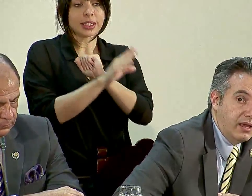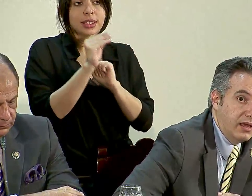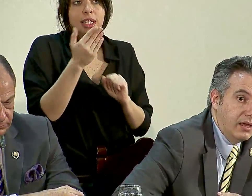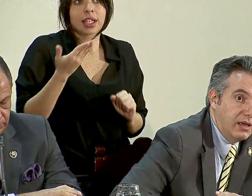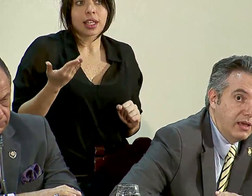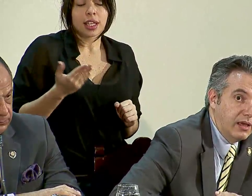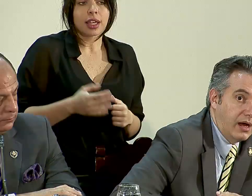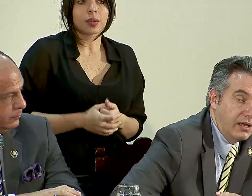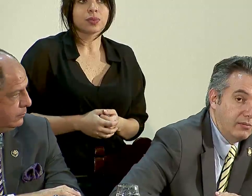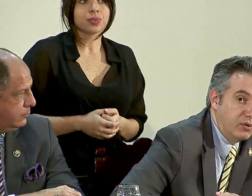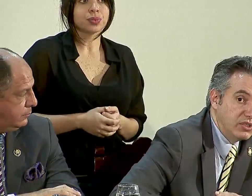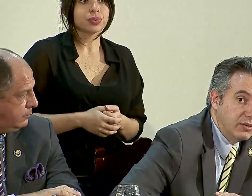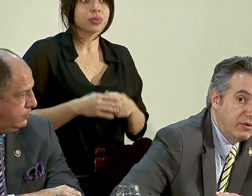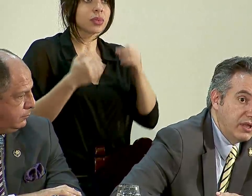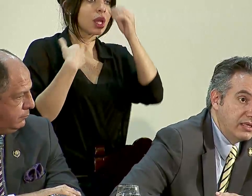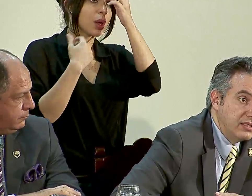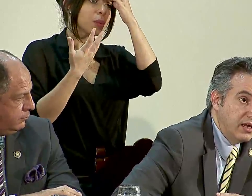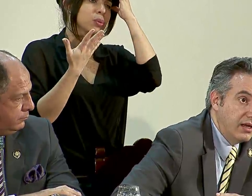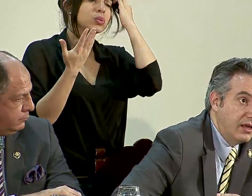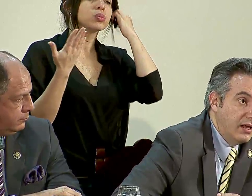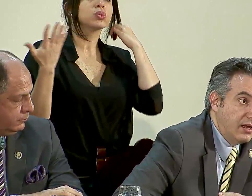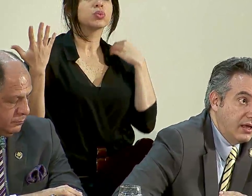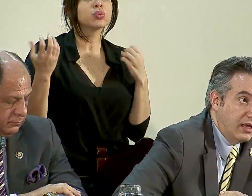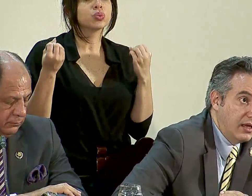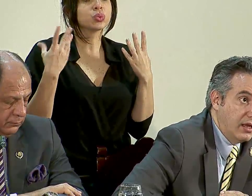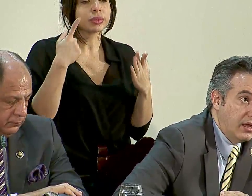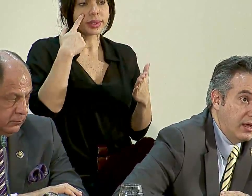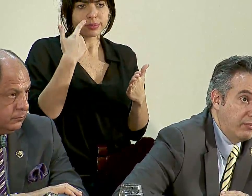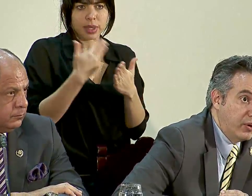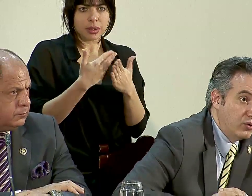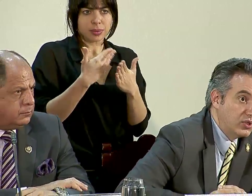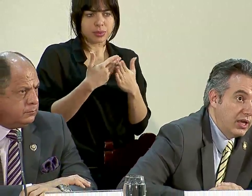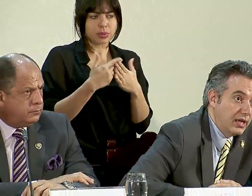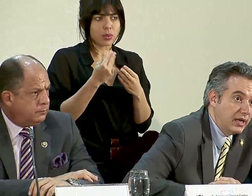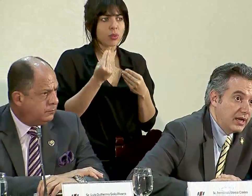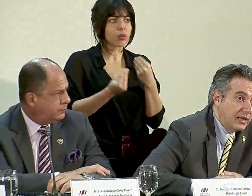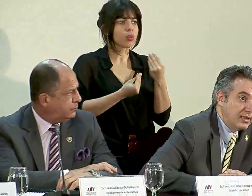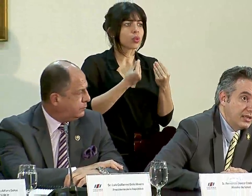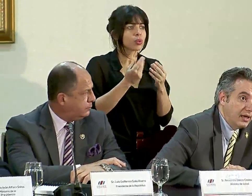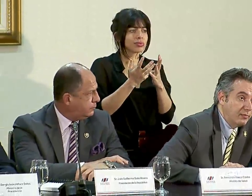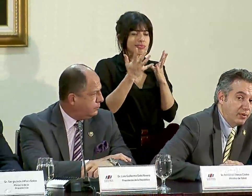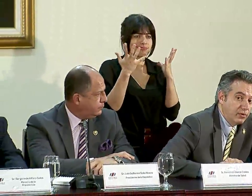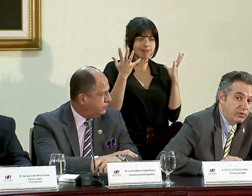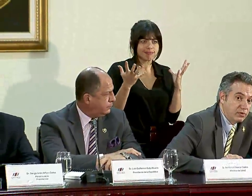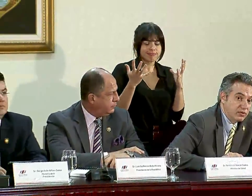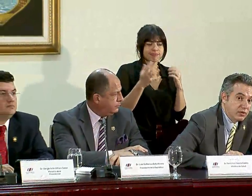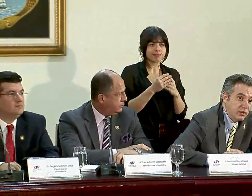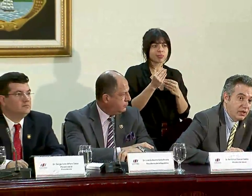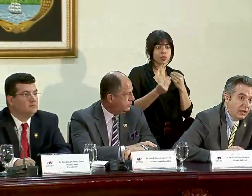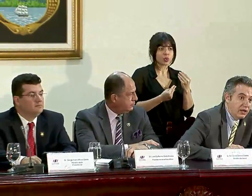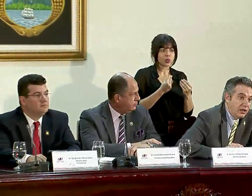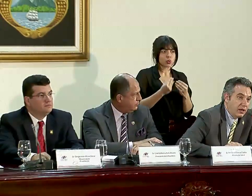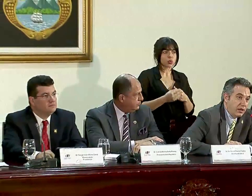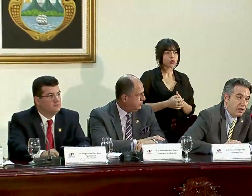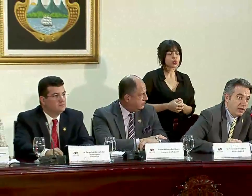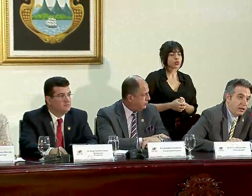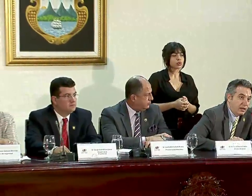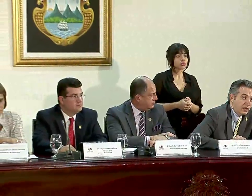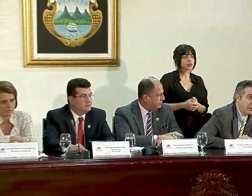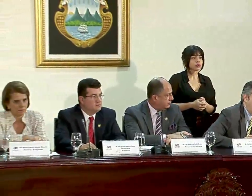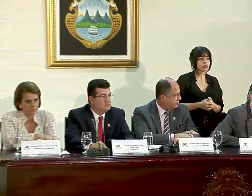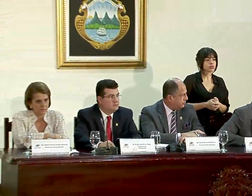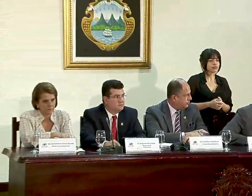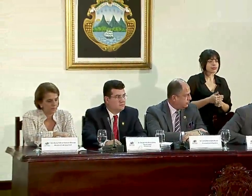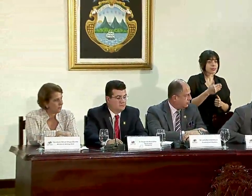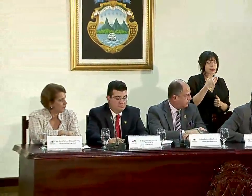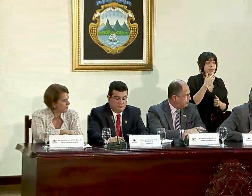que hay muchísima evidencia, produce en gran cantidad productos de